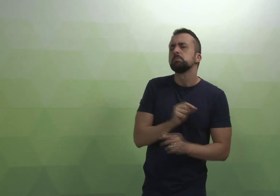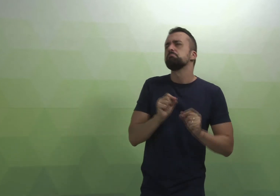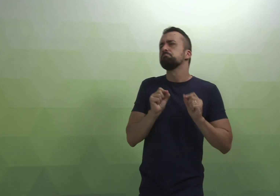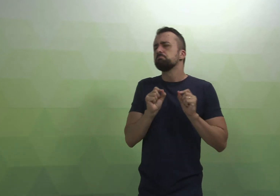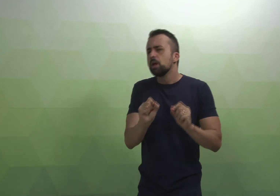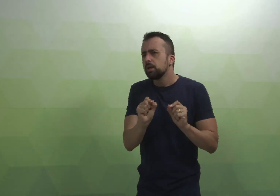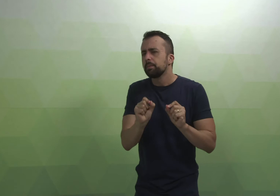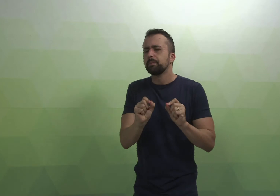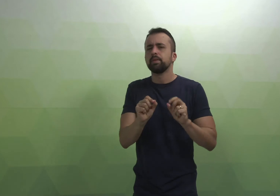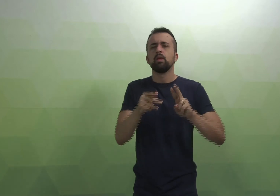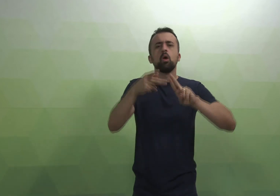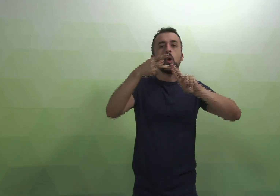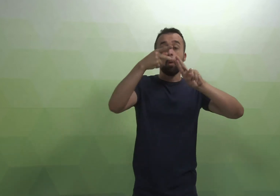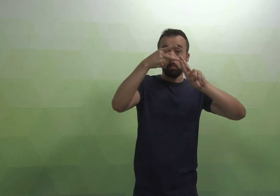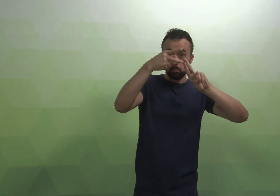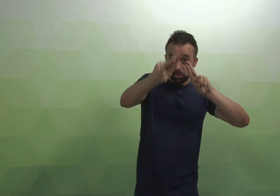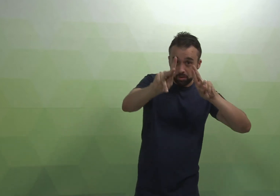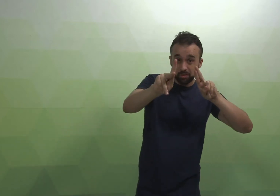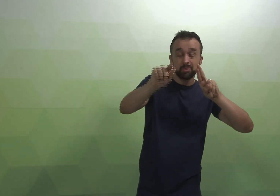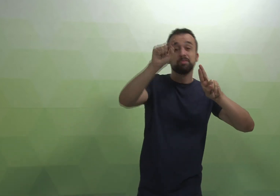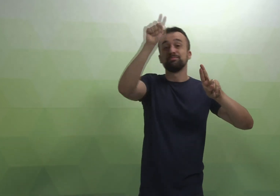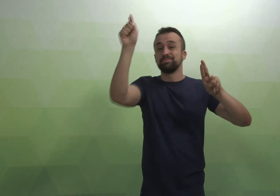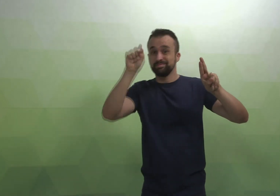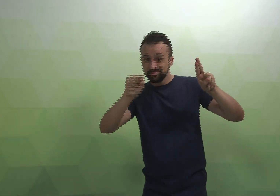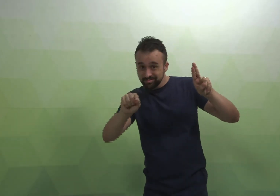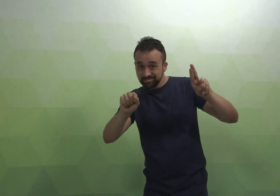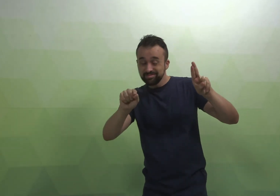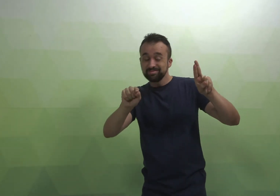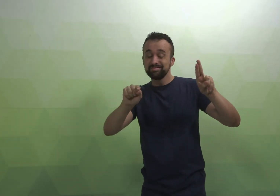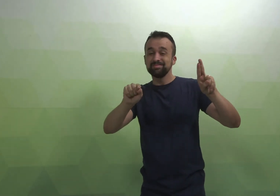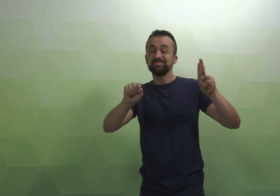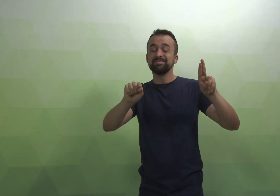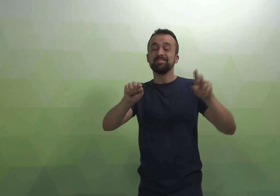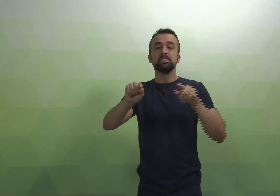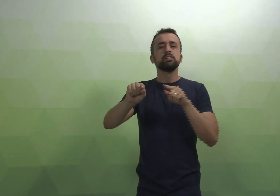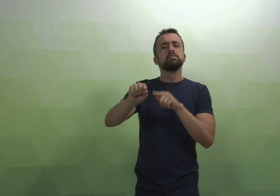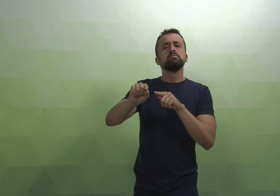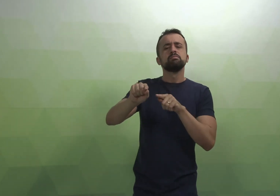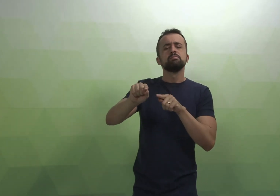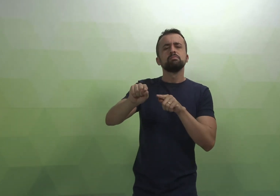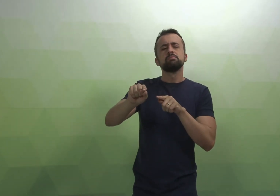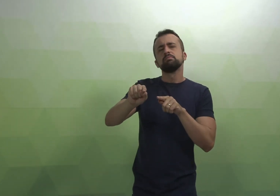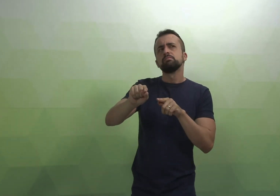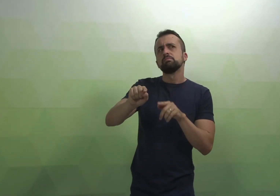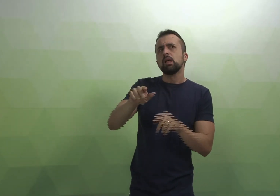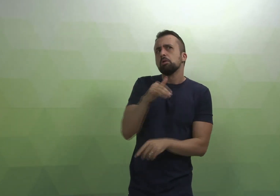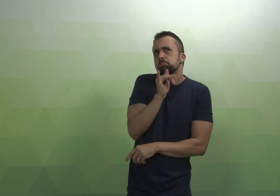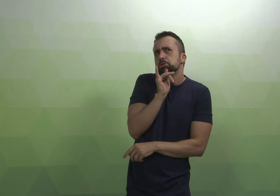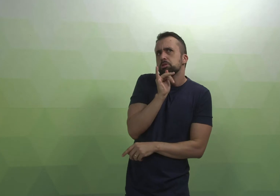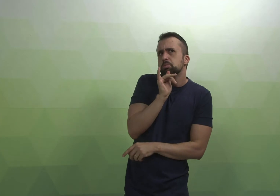Quarto, às vezes acontece também de um pronome interrogativo,